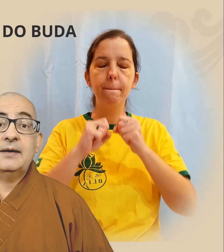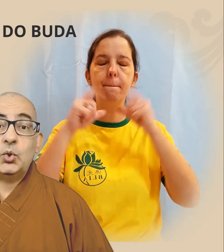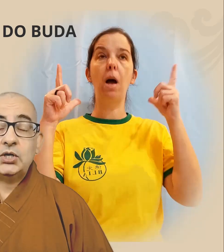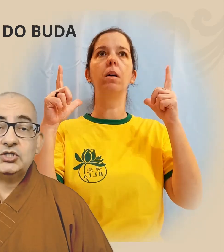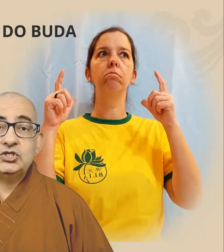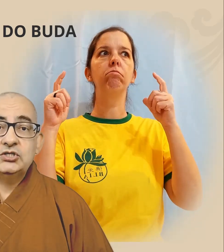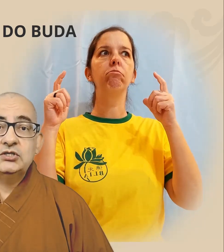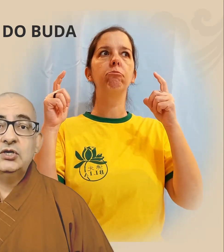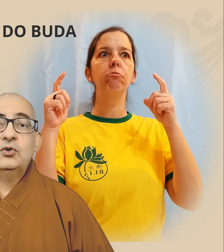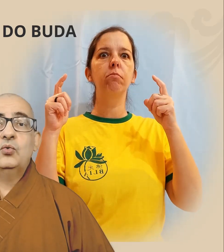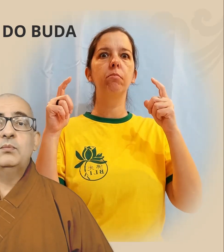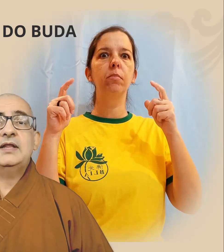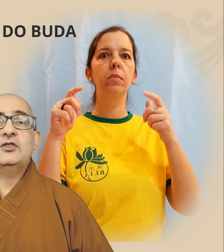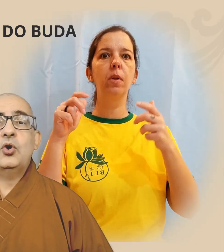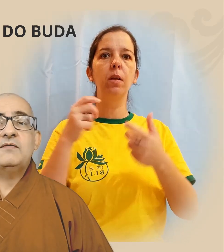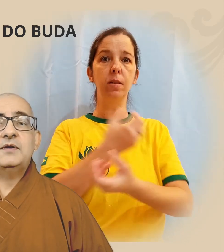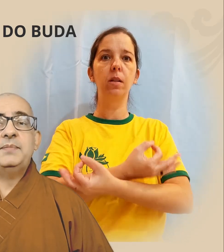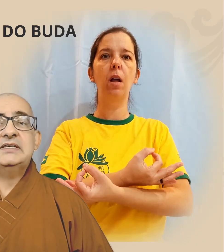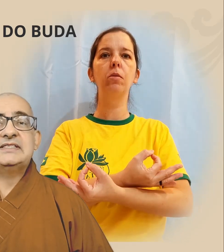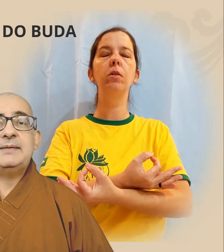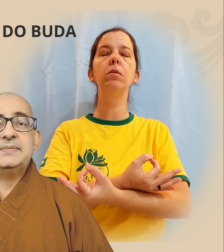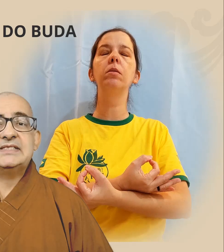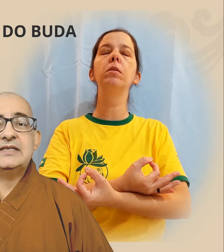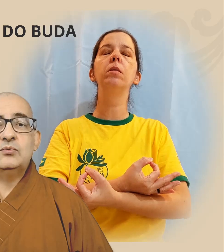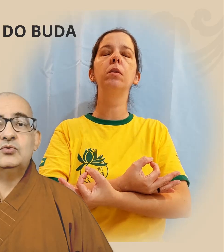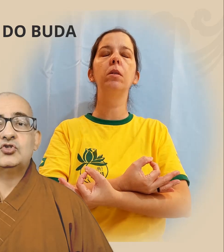beira da morte uma nova